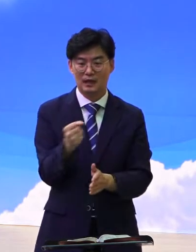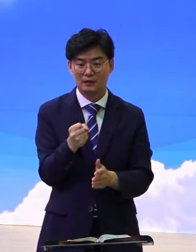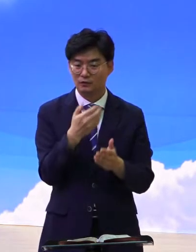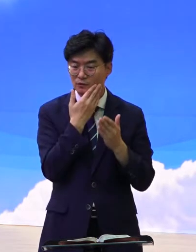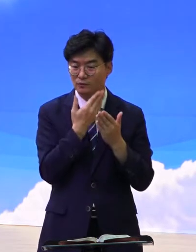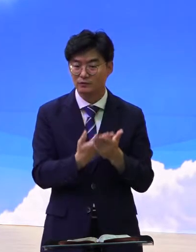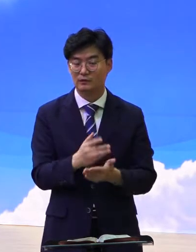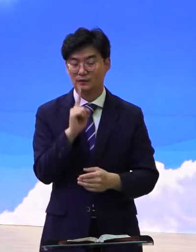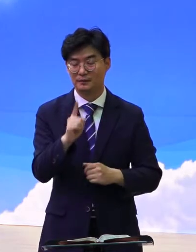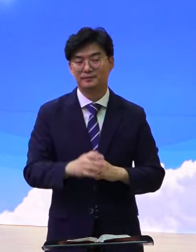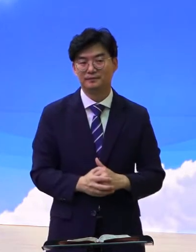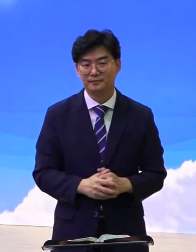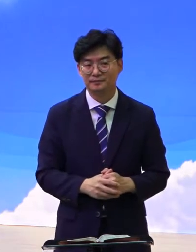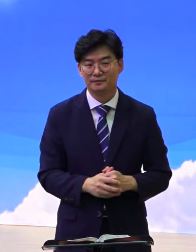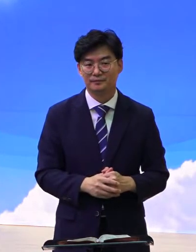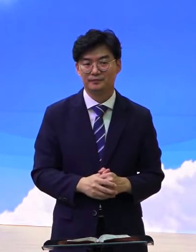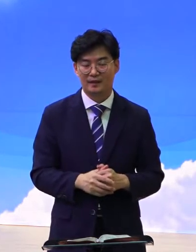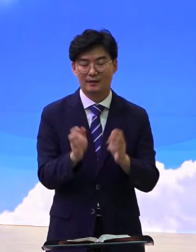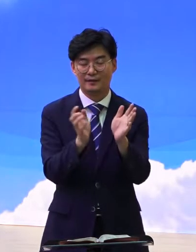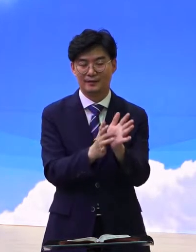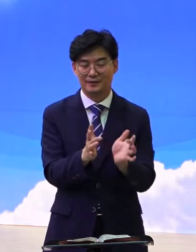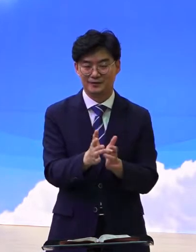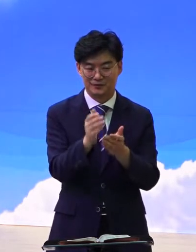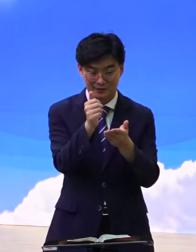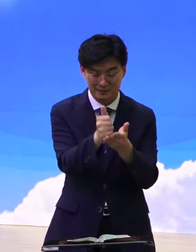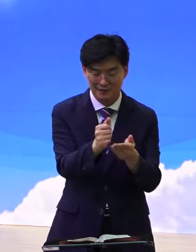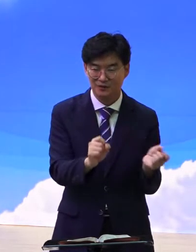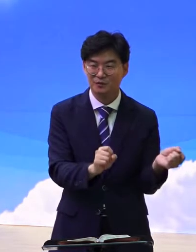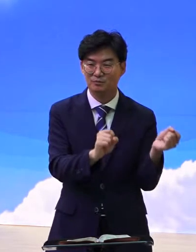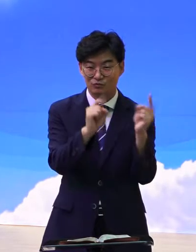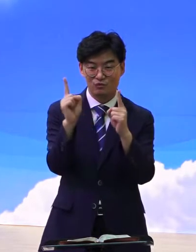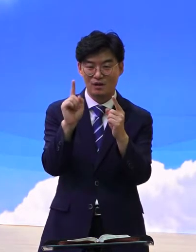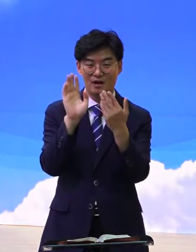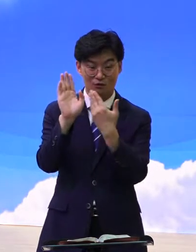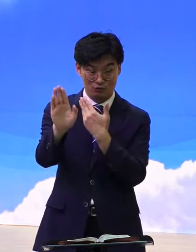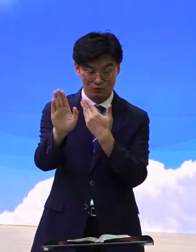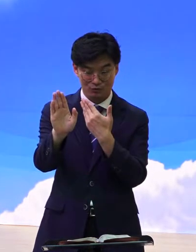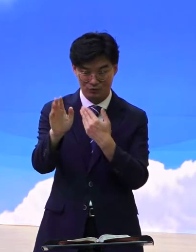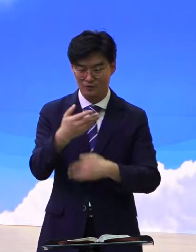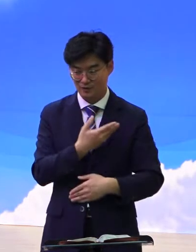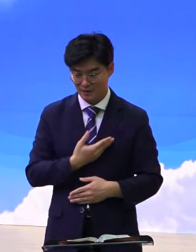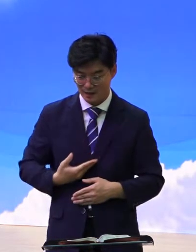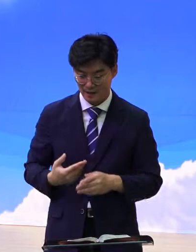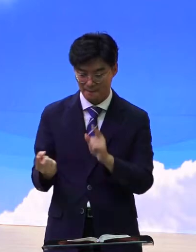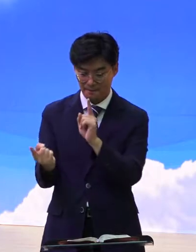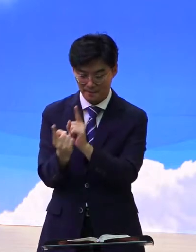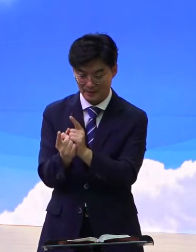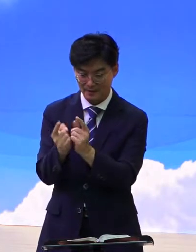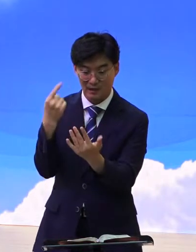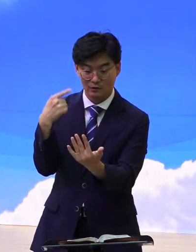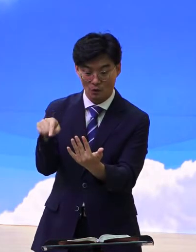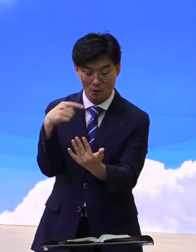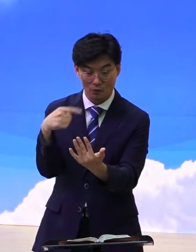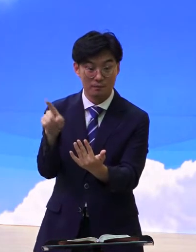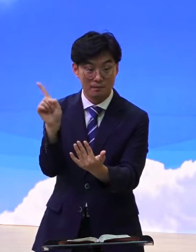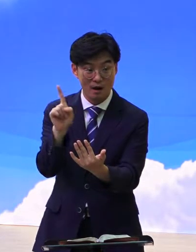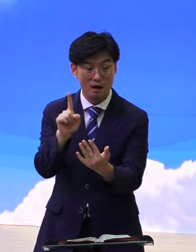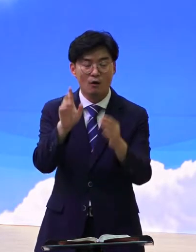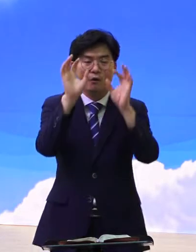예수님은 부활하신 후에 제자들을 찾아와서 말씀하셨습니다. 보지 못하고 믿는